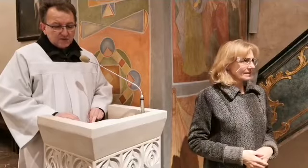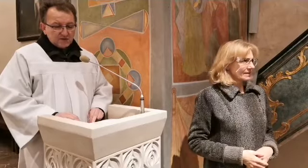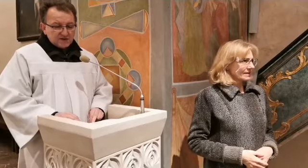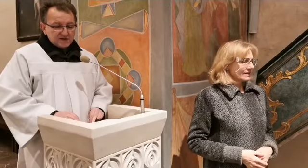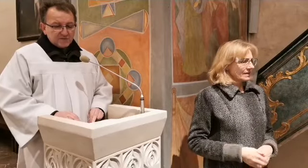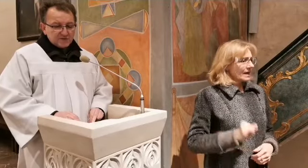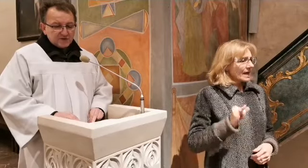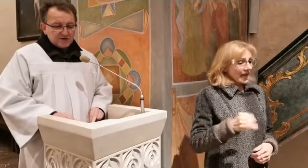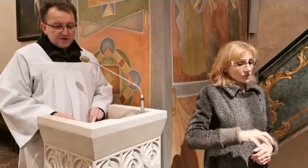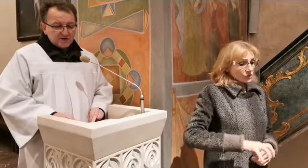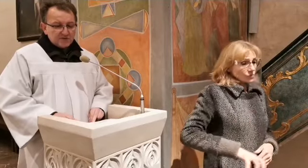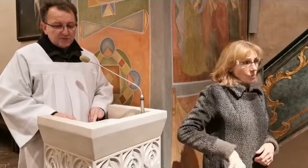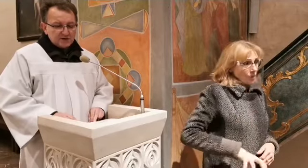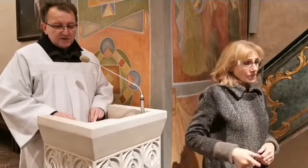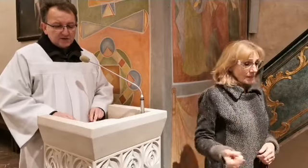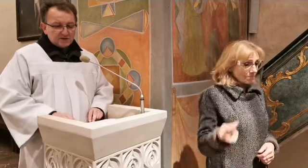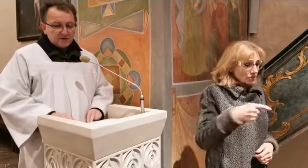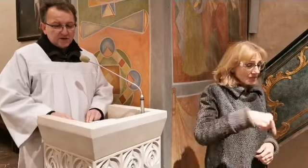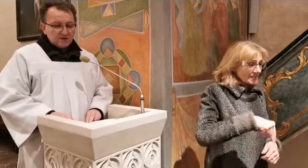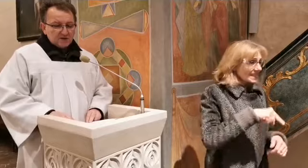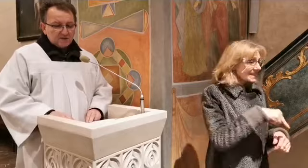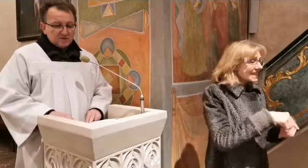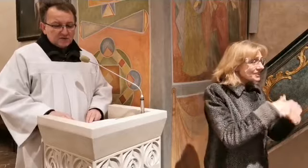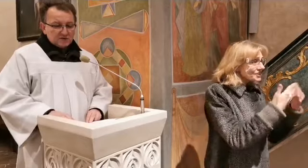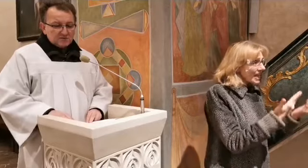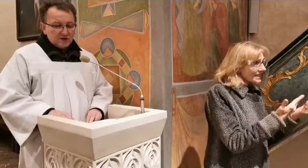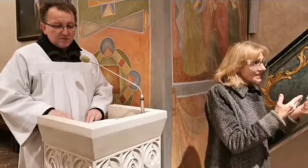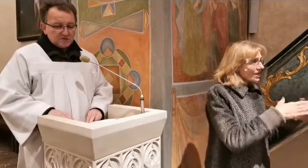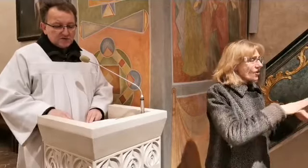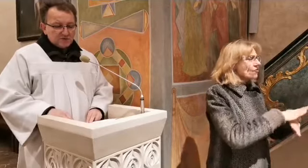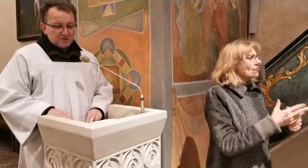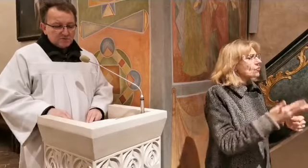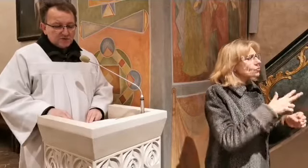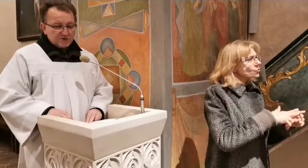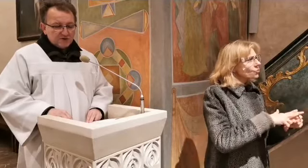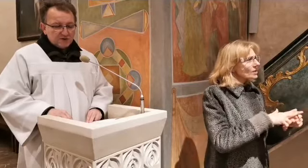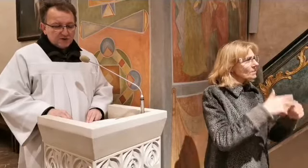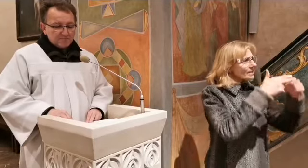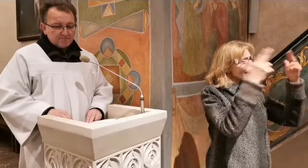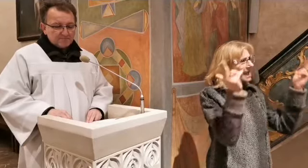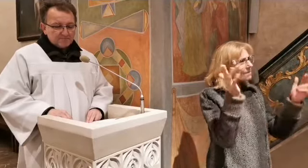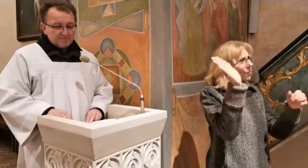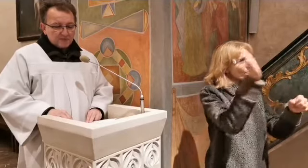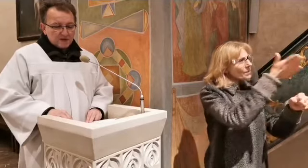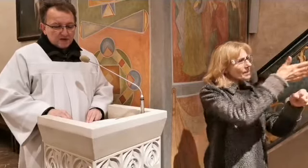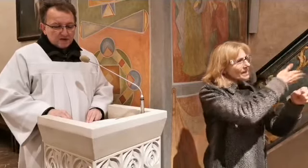Jak złodziej zaś przyjdzie dzień Pański, w którym niebo z szumem przeminie,